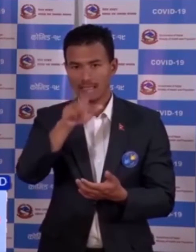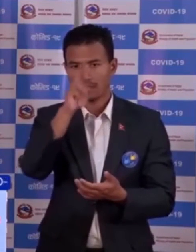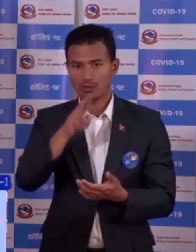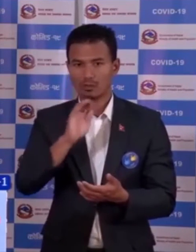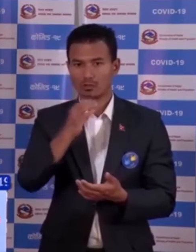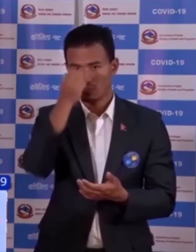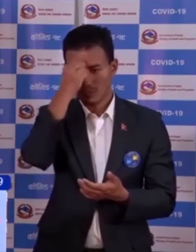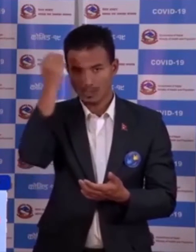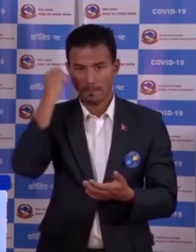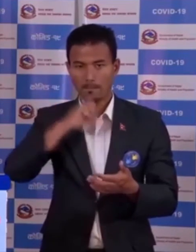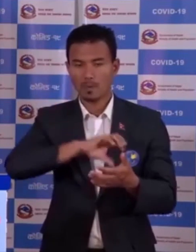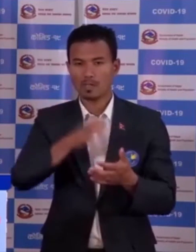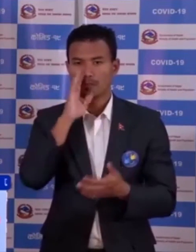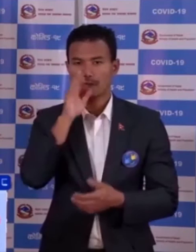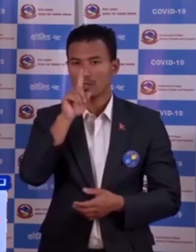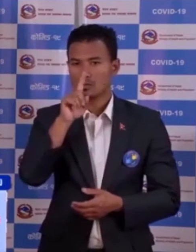र सुदूरपश्चिम प्रदेश में